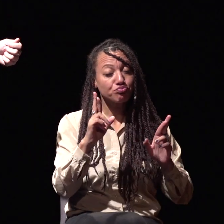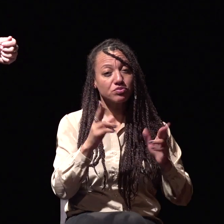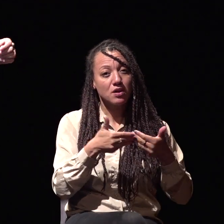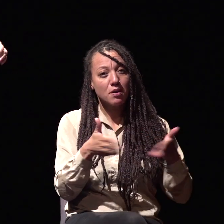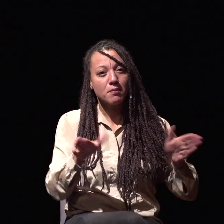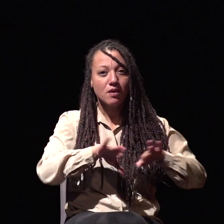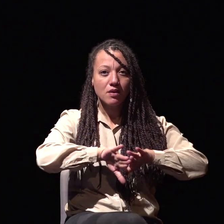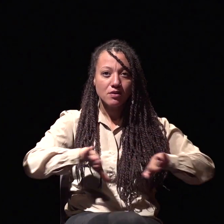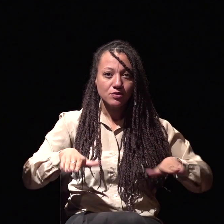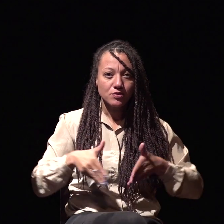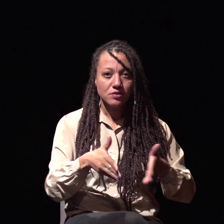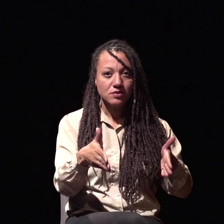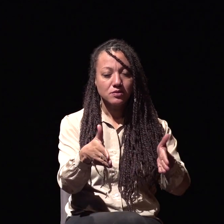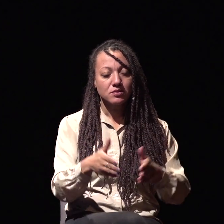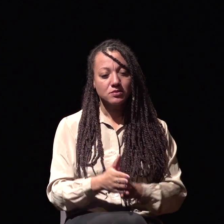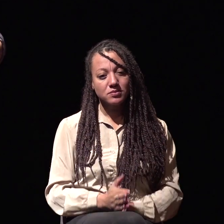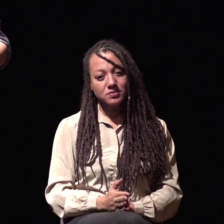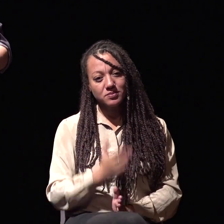Obrigado.